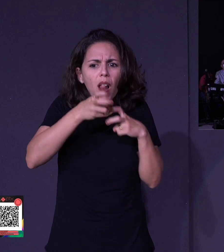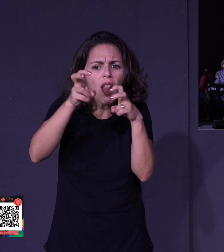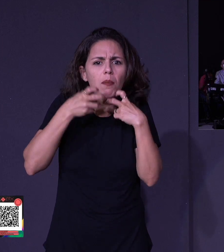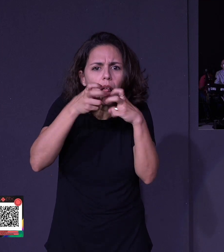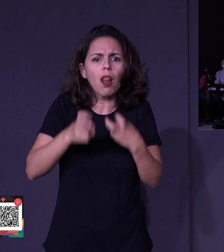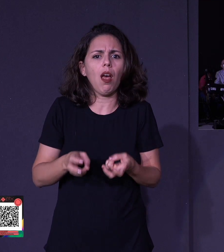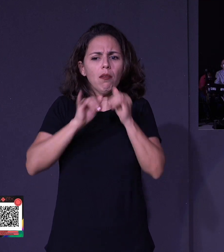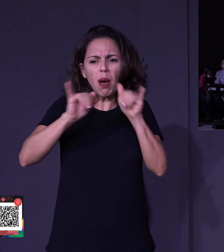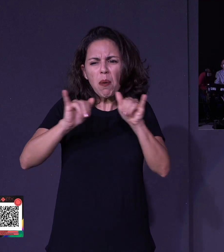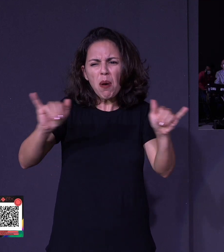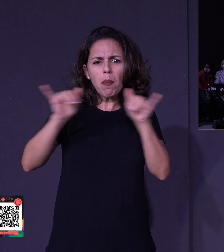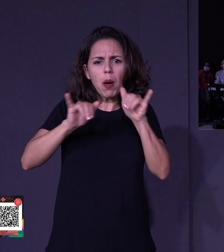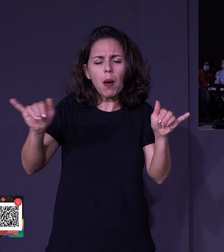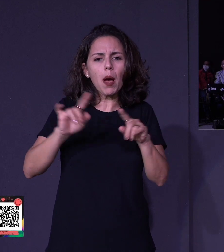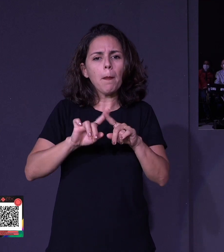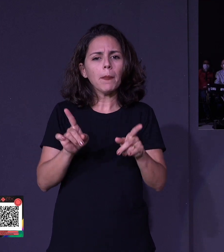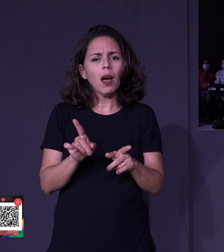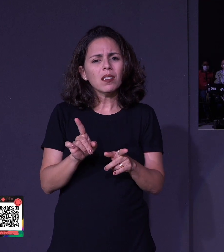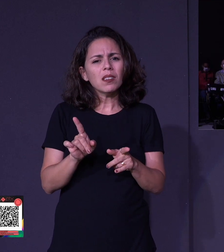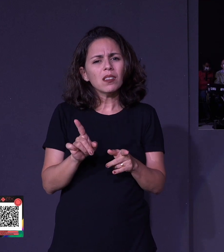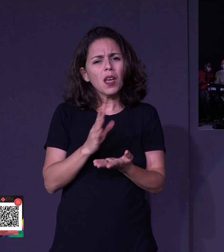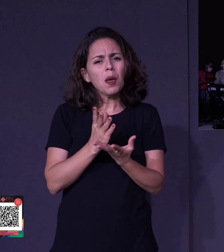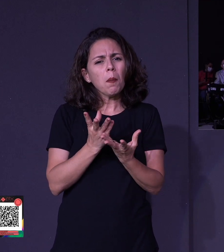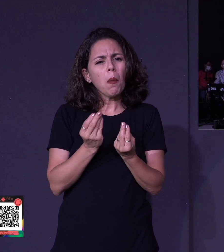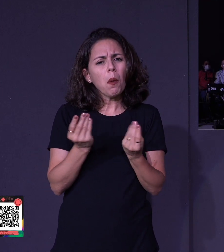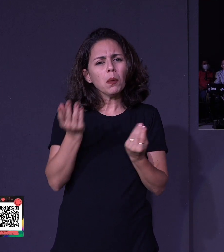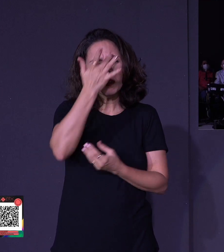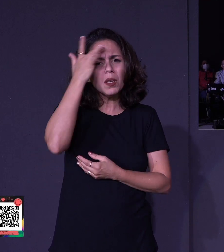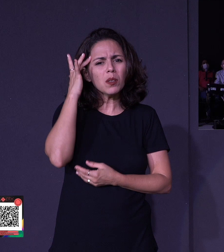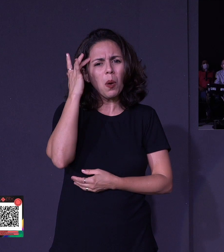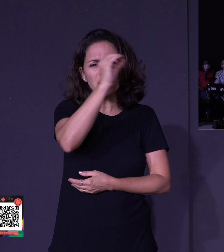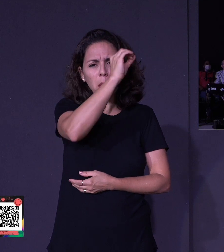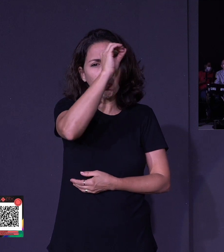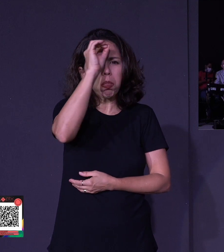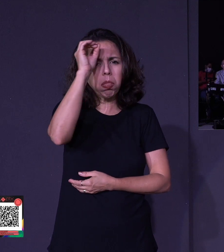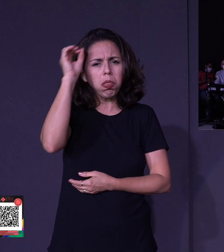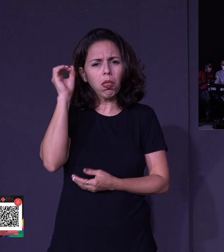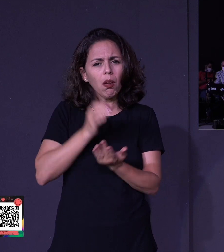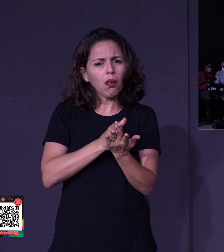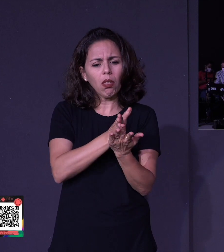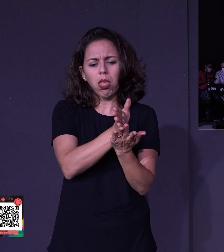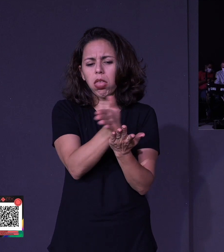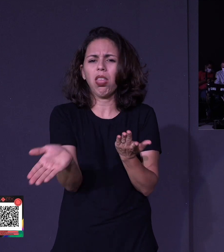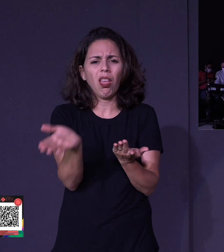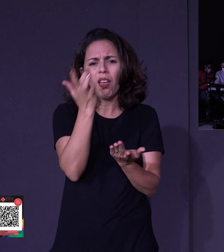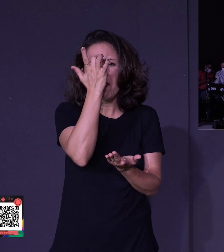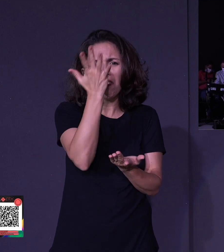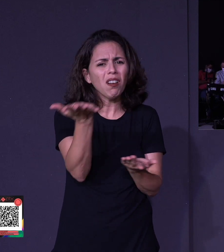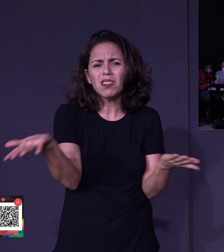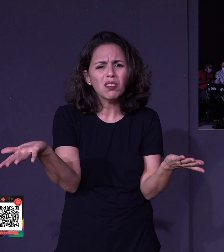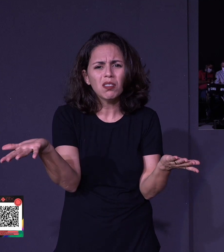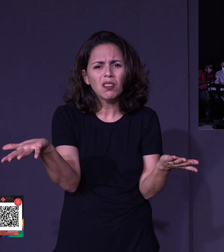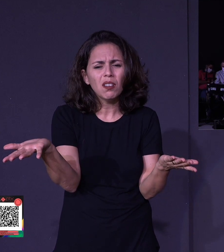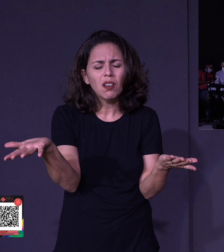Pessoas que se deixam desviar facilmente. Mas nesse texto base, o livro de Provérbios, esse